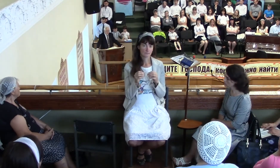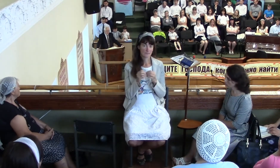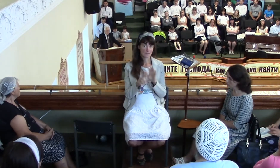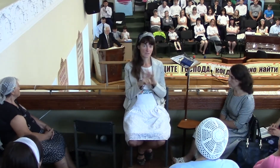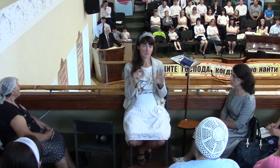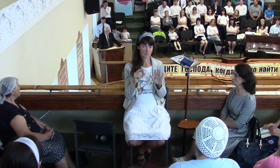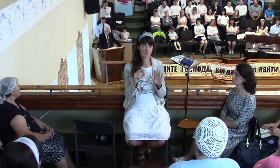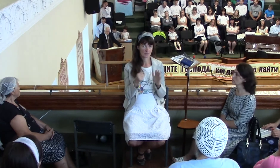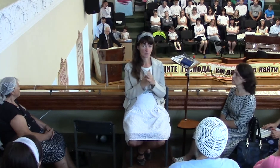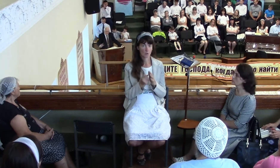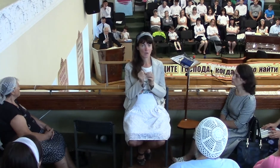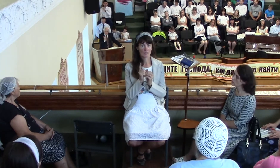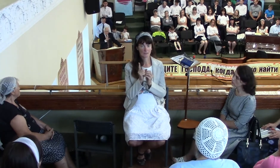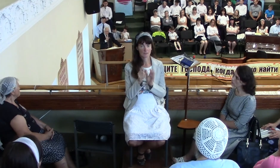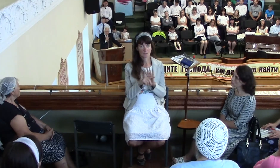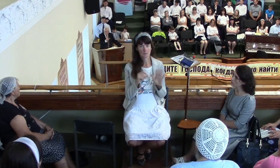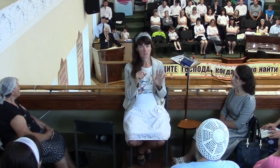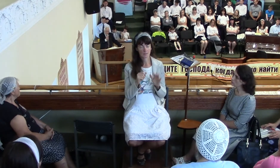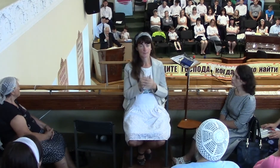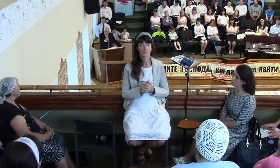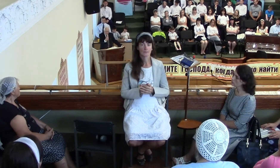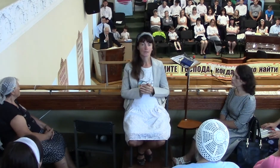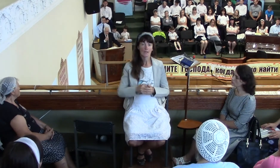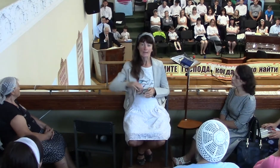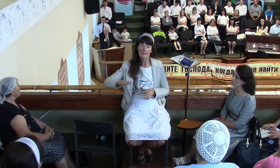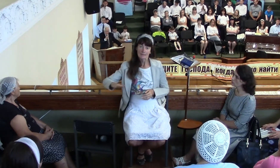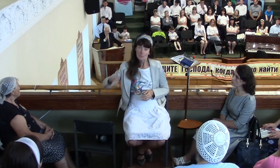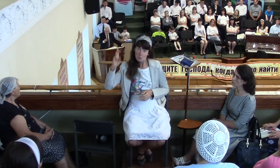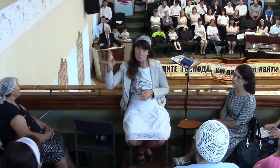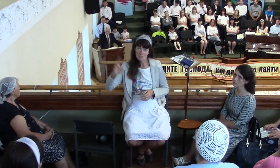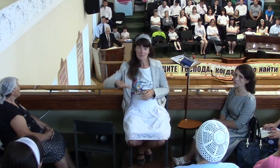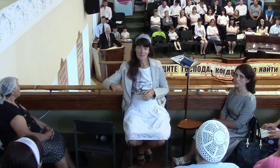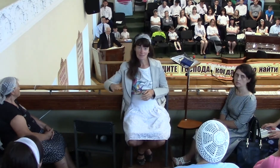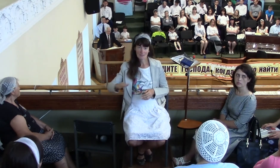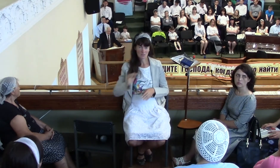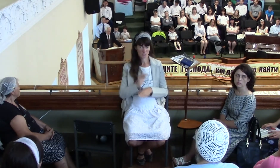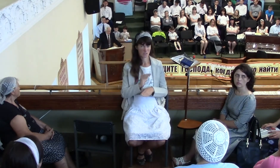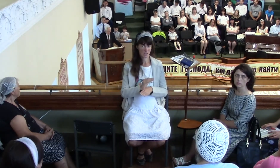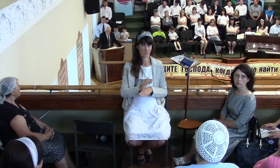стих. 10 и 11 мы читаем, 2 стиха. Дети Божьи, дети